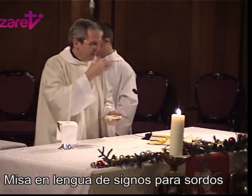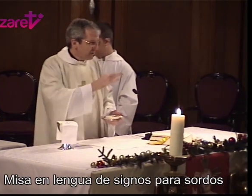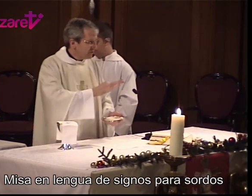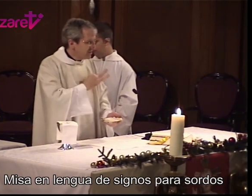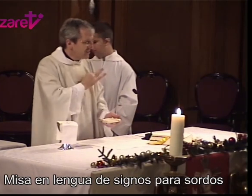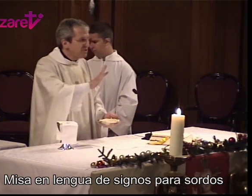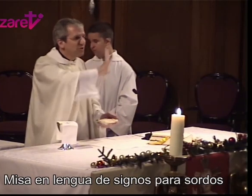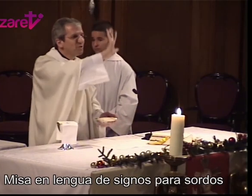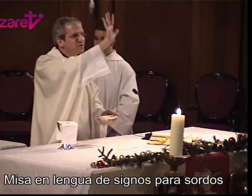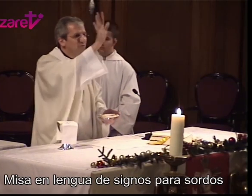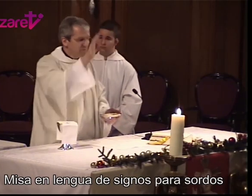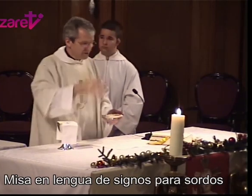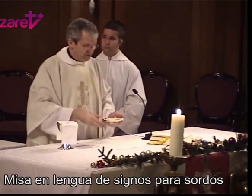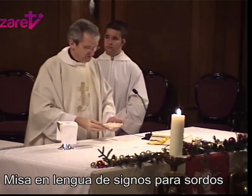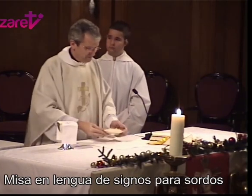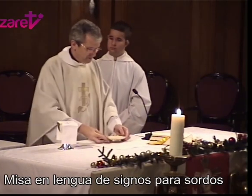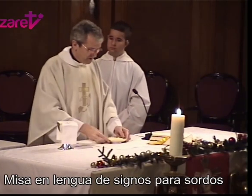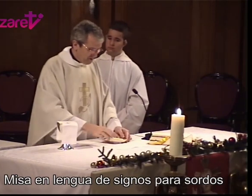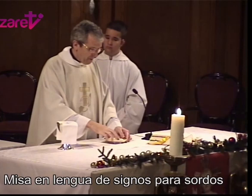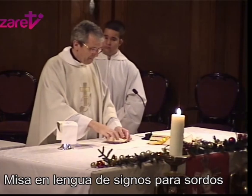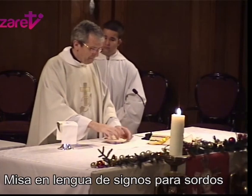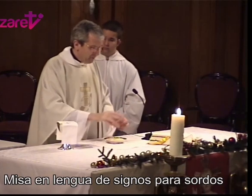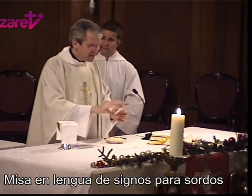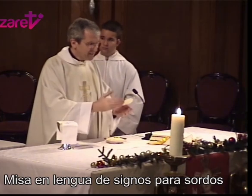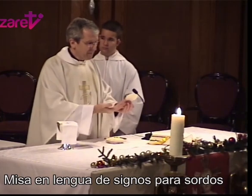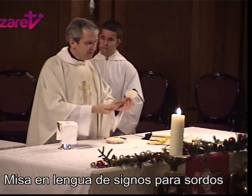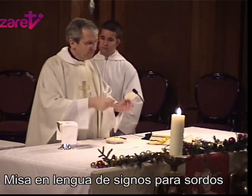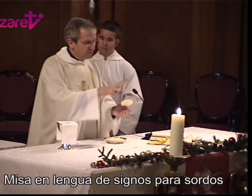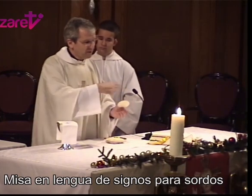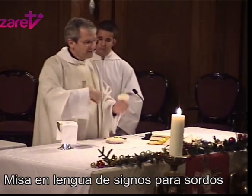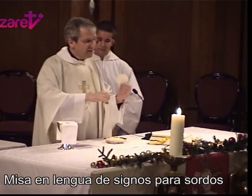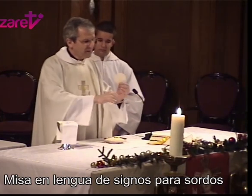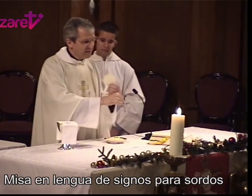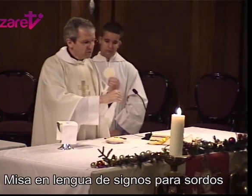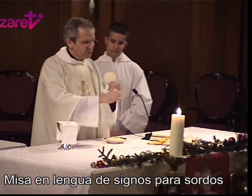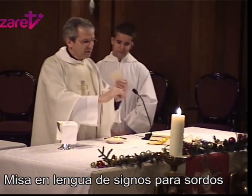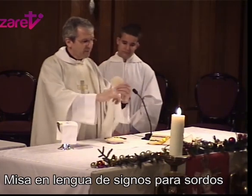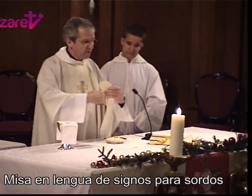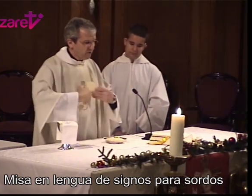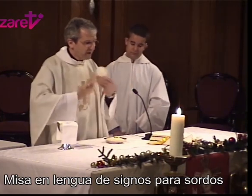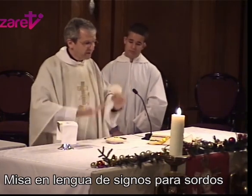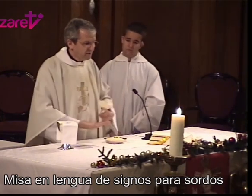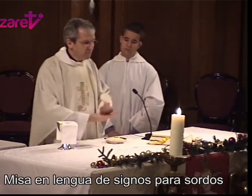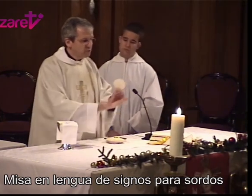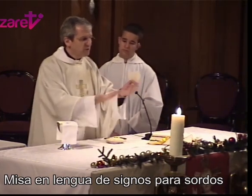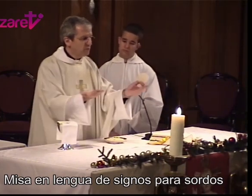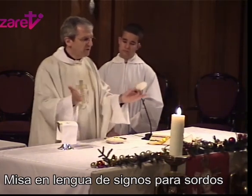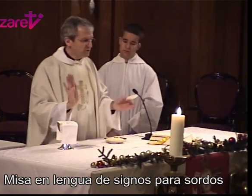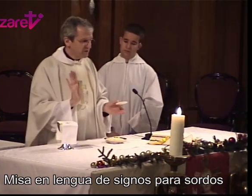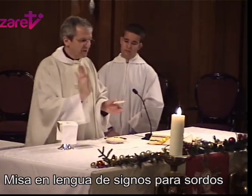Bendito sea Señor Dios del universo, por este pan, fruto de la tierra y de nuestro trabajo, que recibimos de tu generosidad y ahora